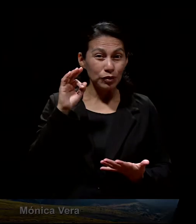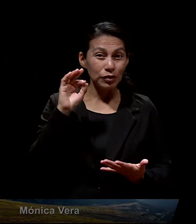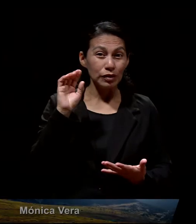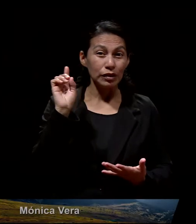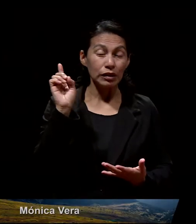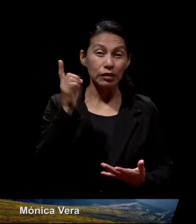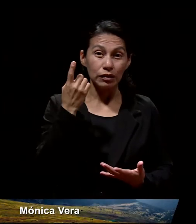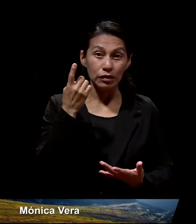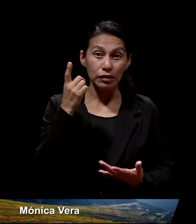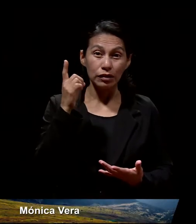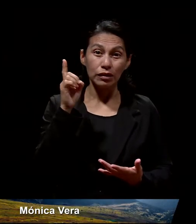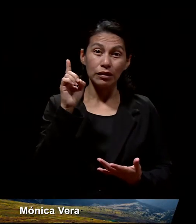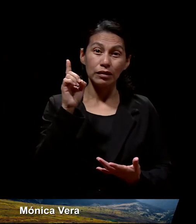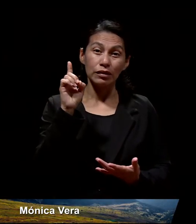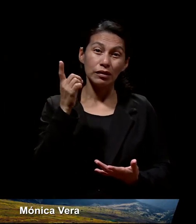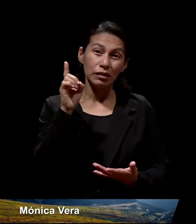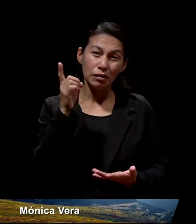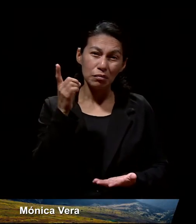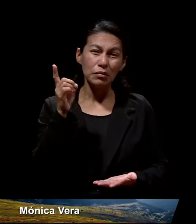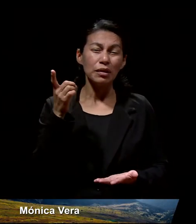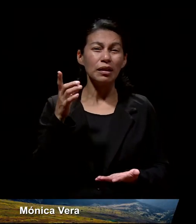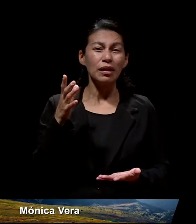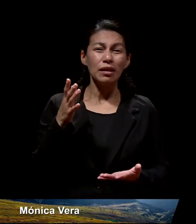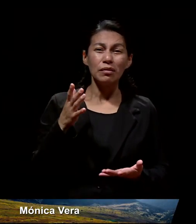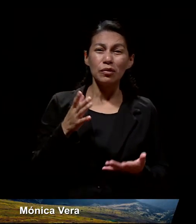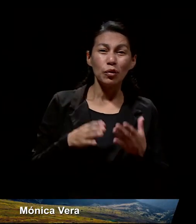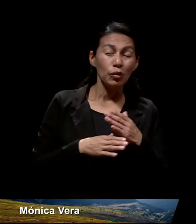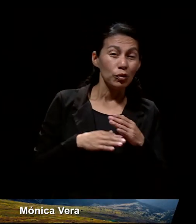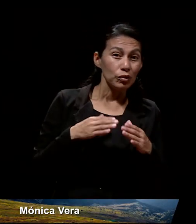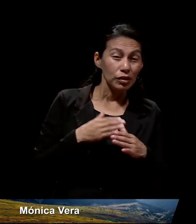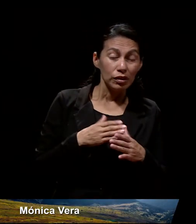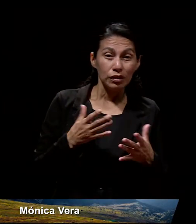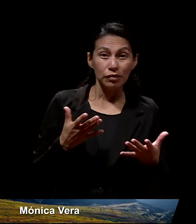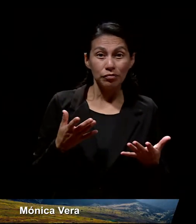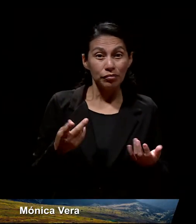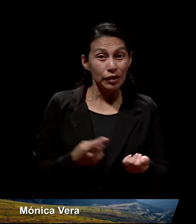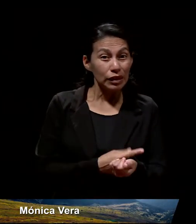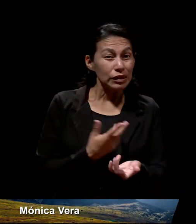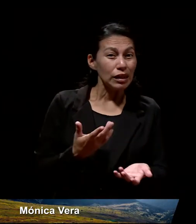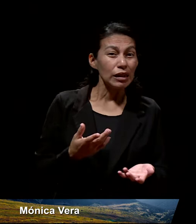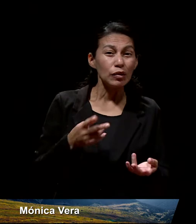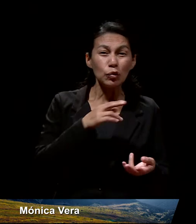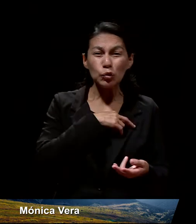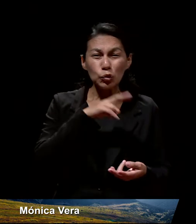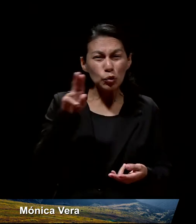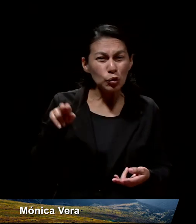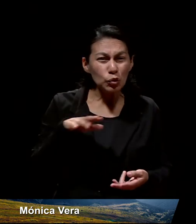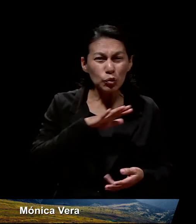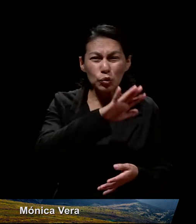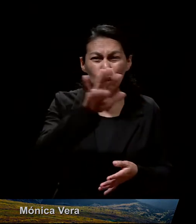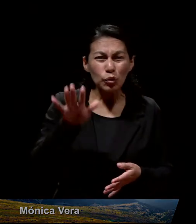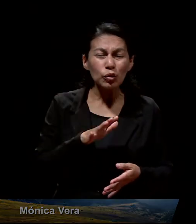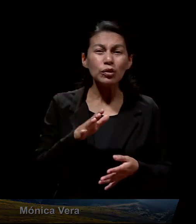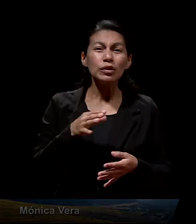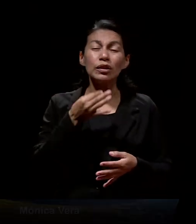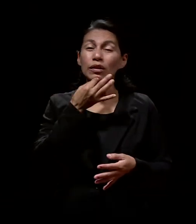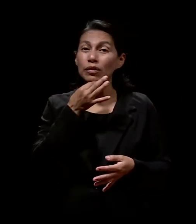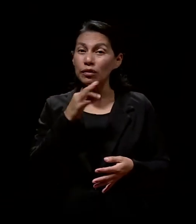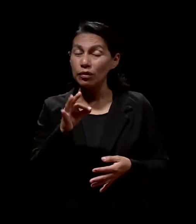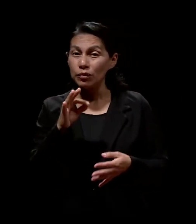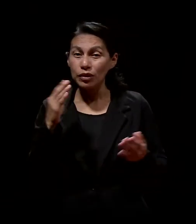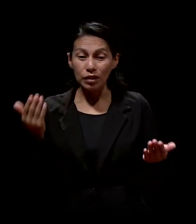donde festejamos importantes acontecimientos de la humanidad, como es el nacimiento de